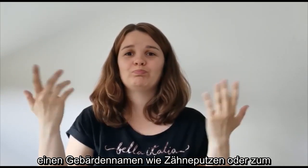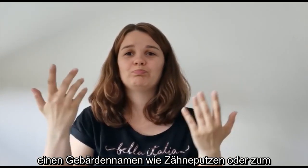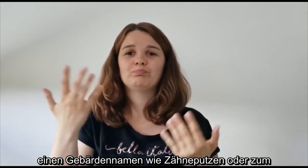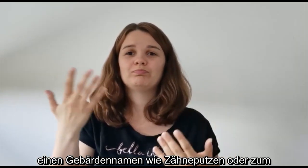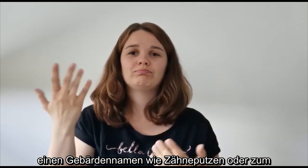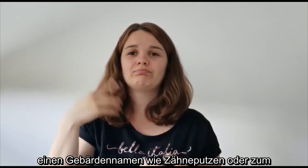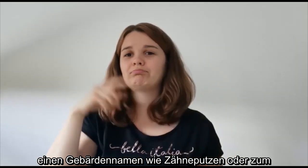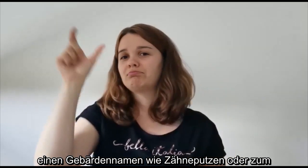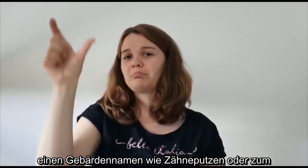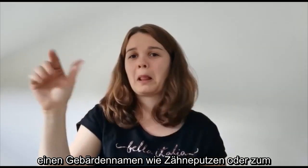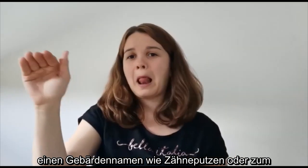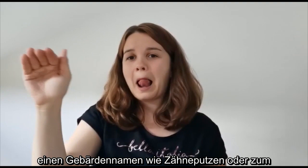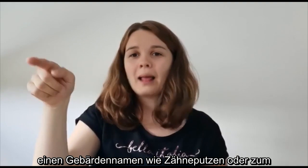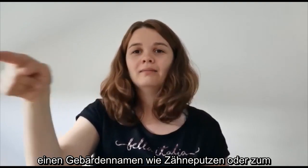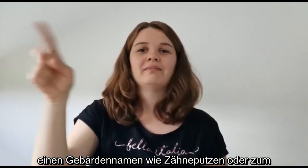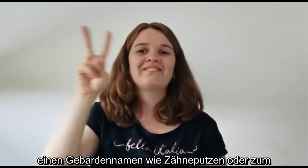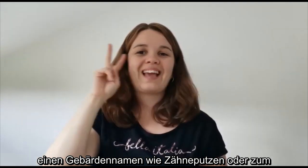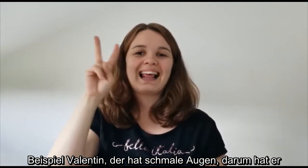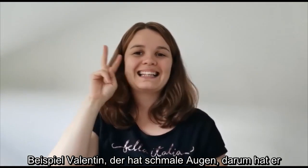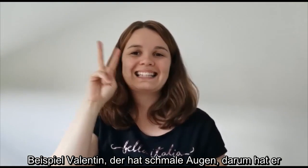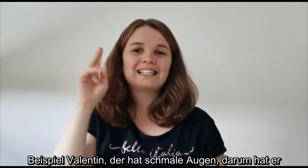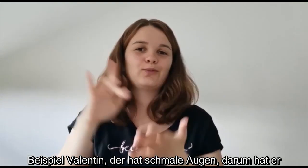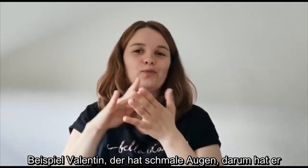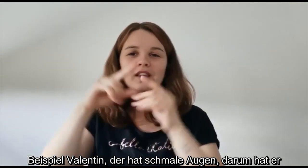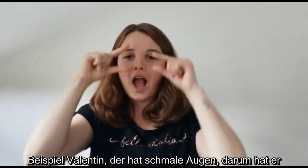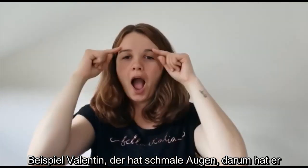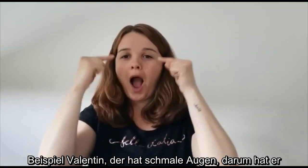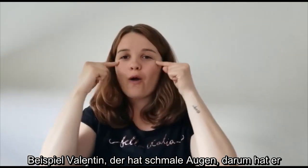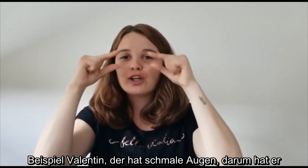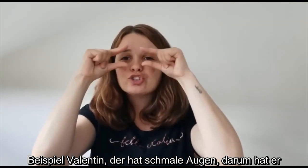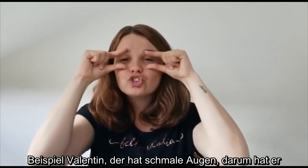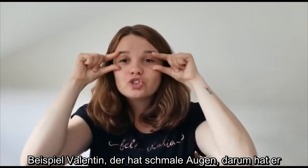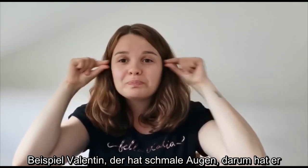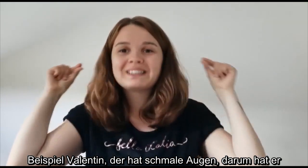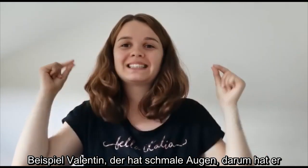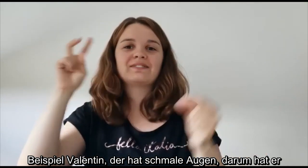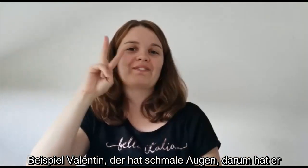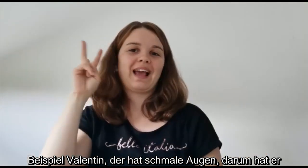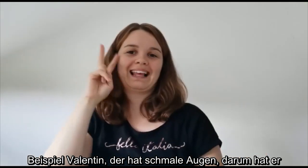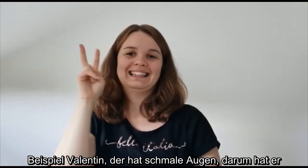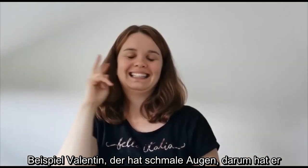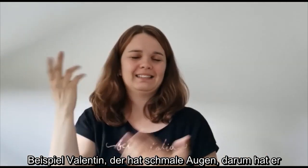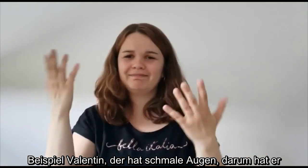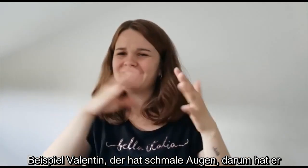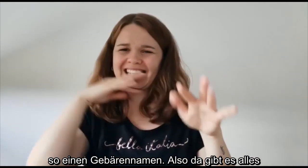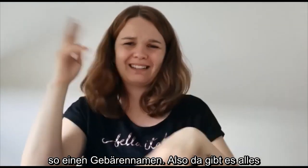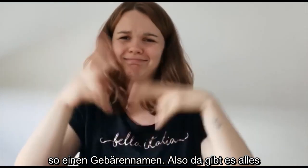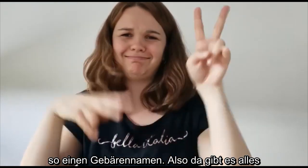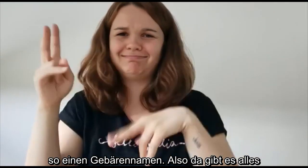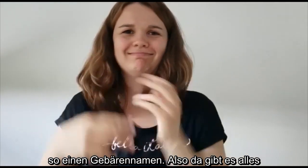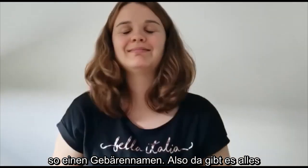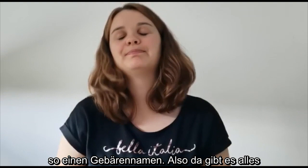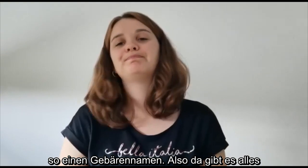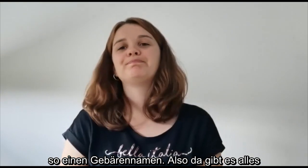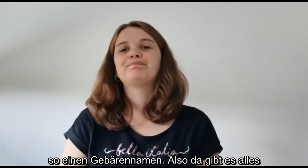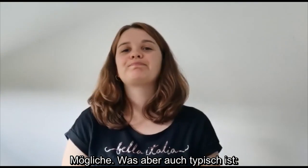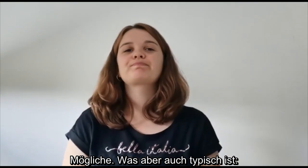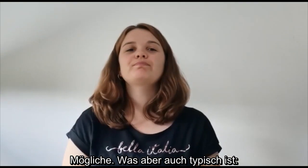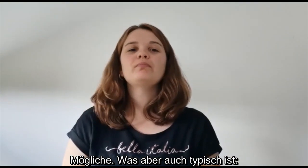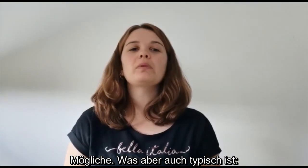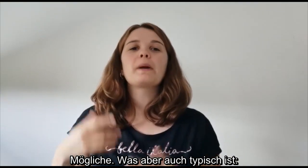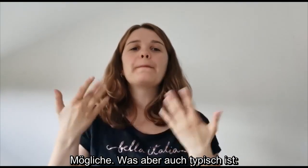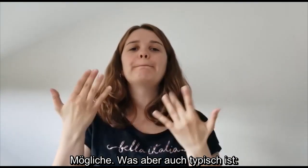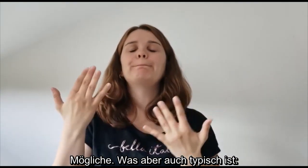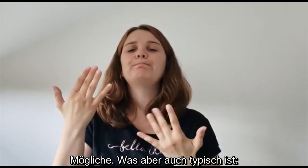Oder zum Beispiel Valentin hat schmale Augen Darum hat er so einen Gebärdenname Also da gibt es